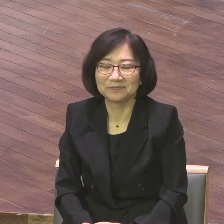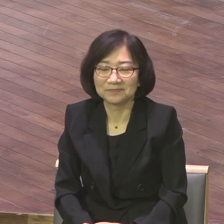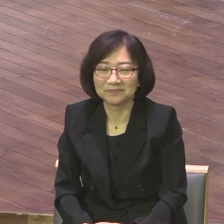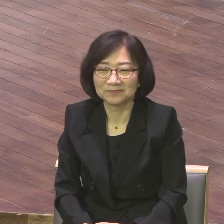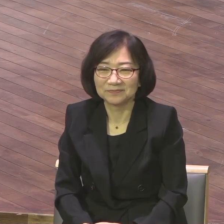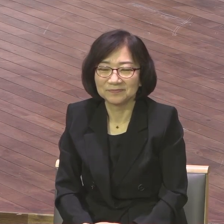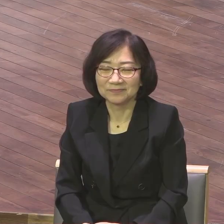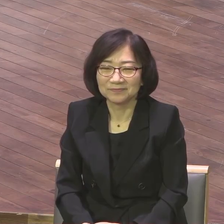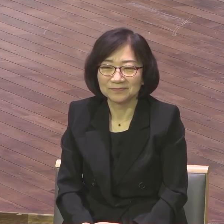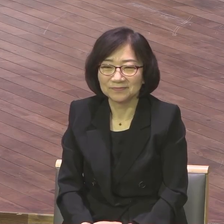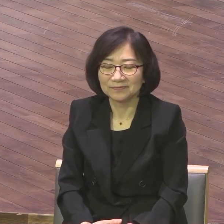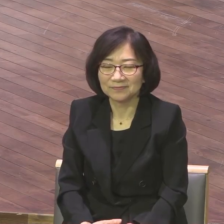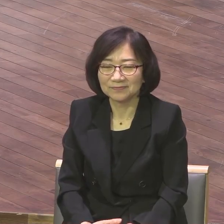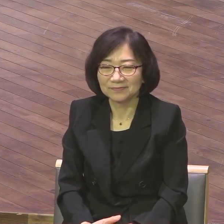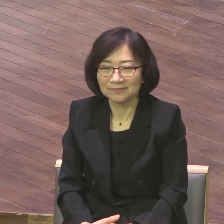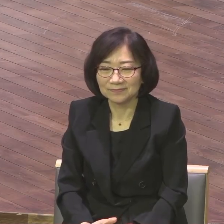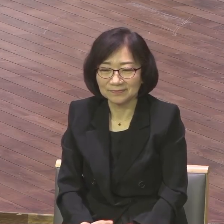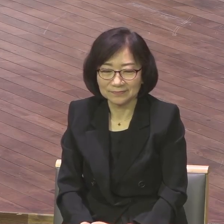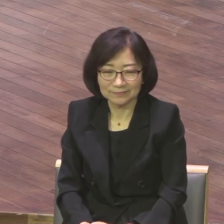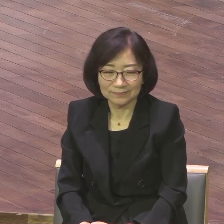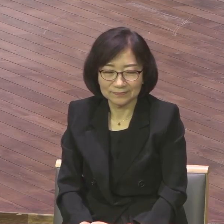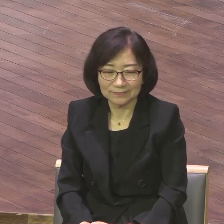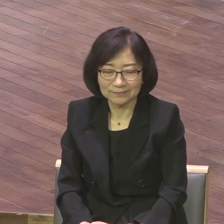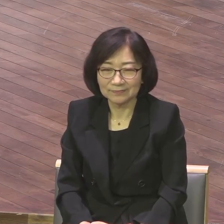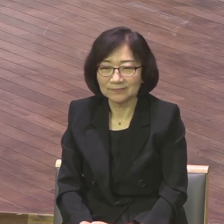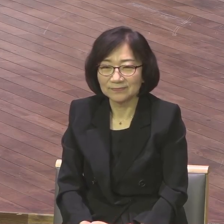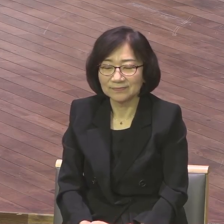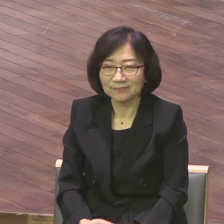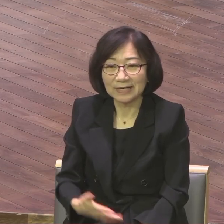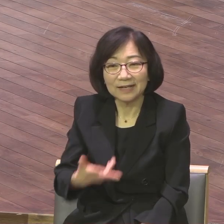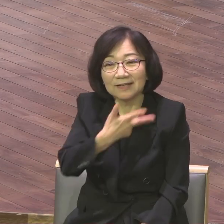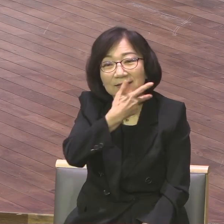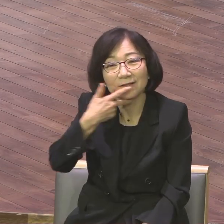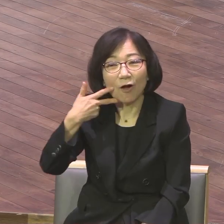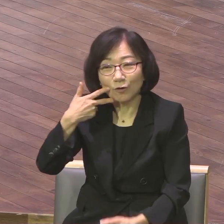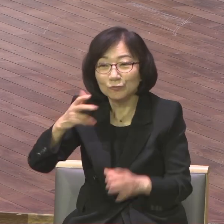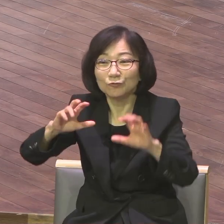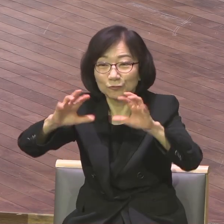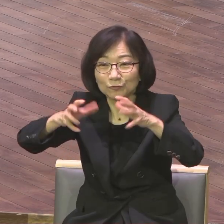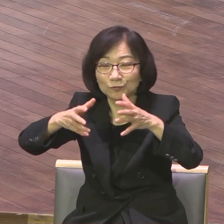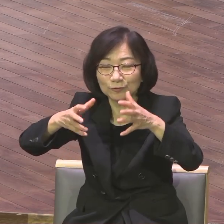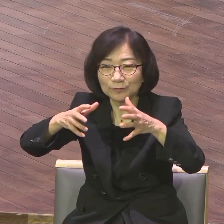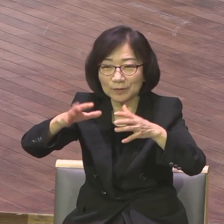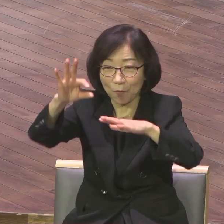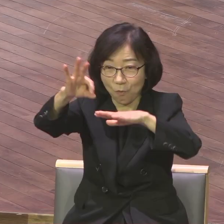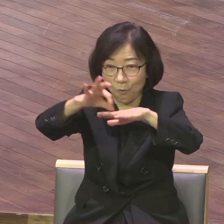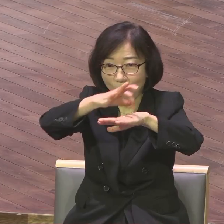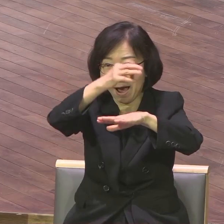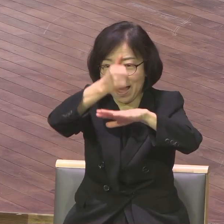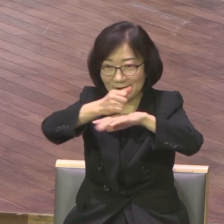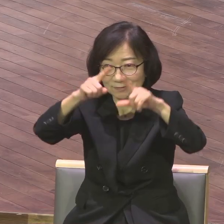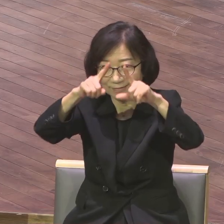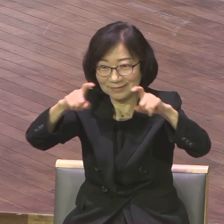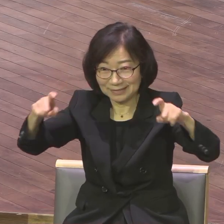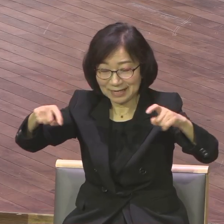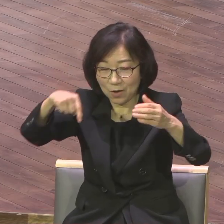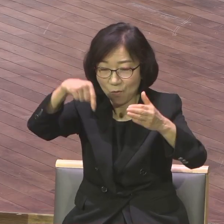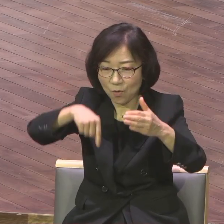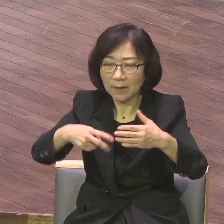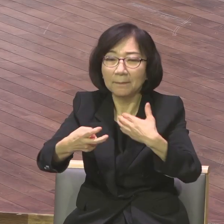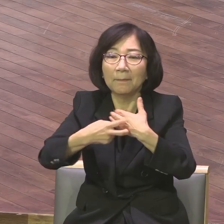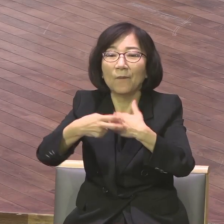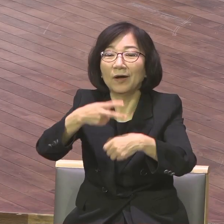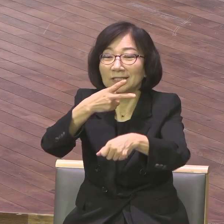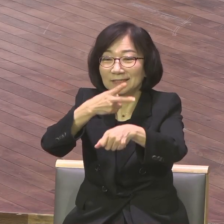있는 내용입니다. 영국의 영국 황실에 의사였던 이 복음주의